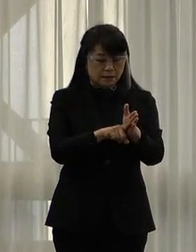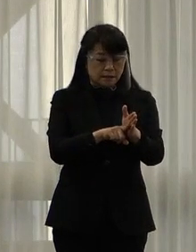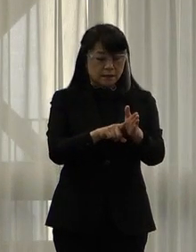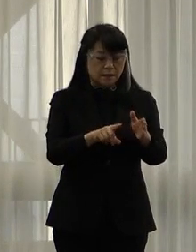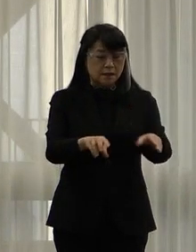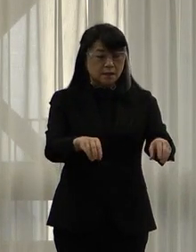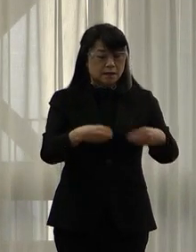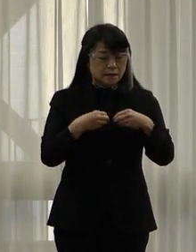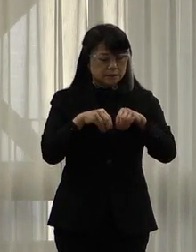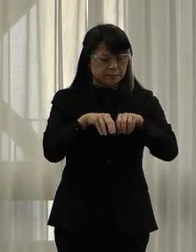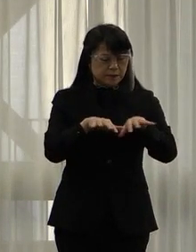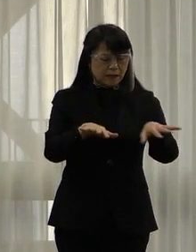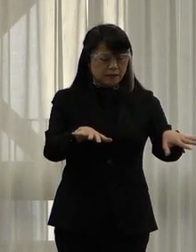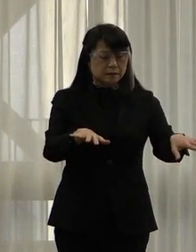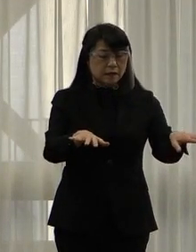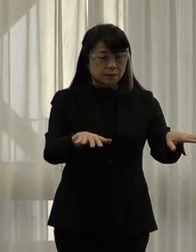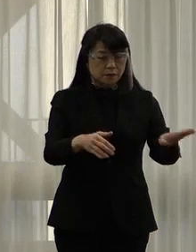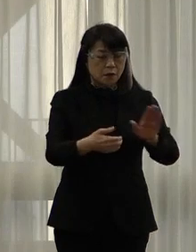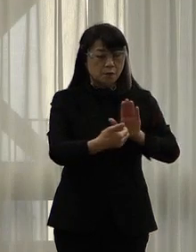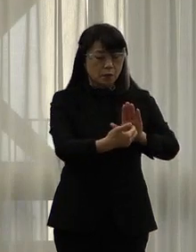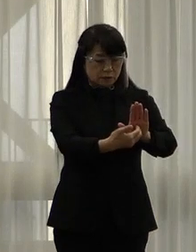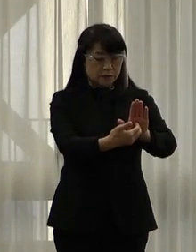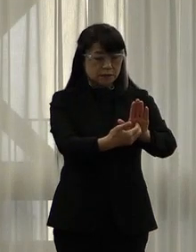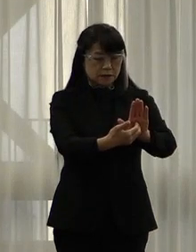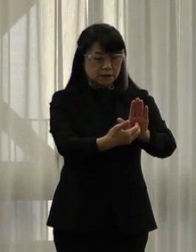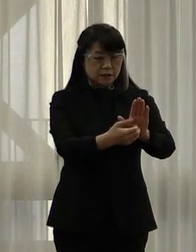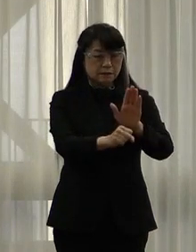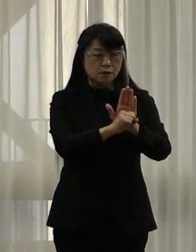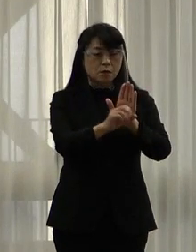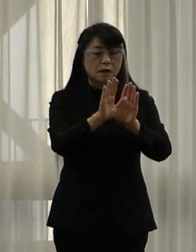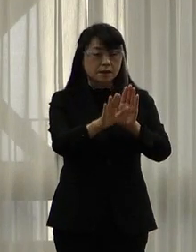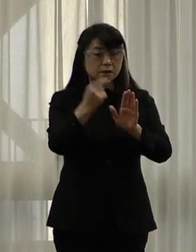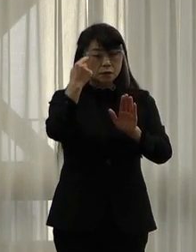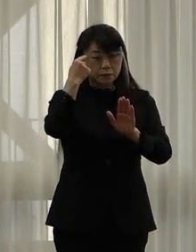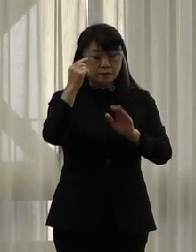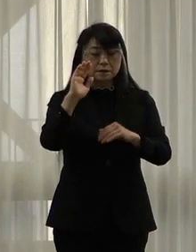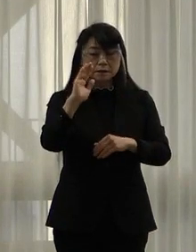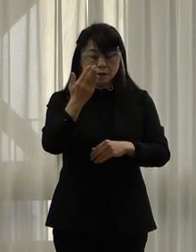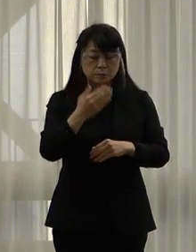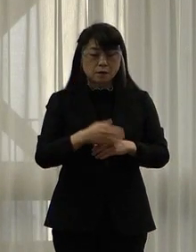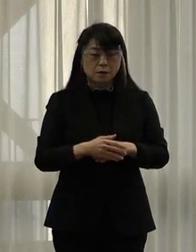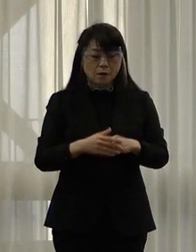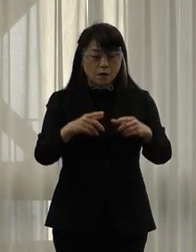感染の拡大の抑制防止には一定の効果があったんだと思いますが、